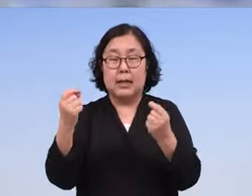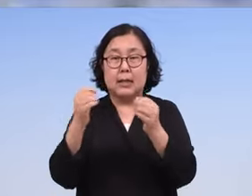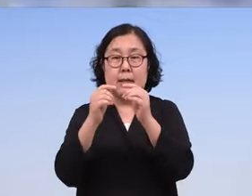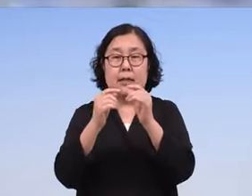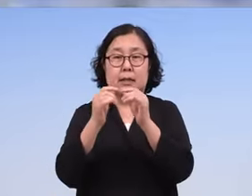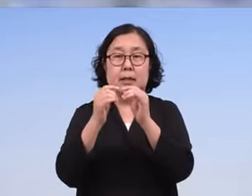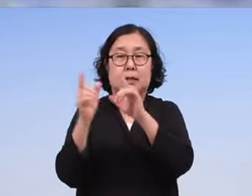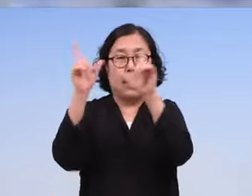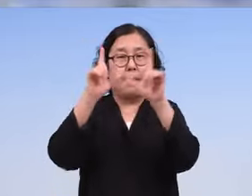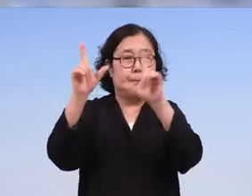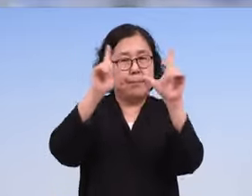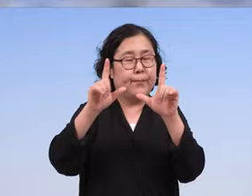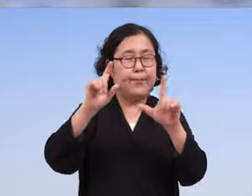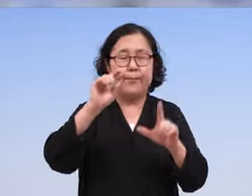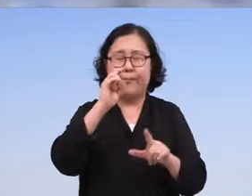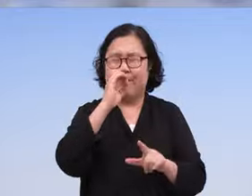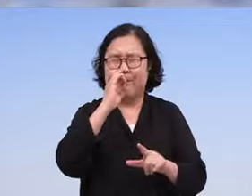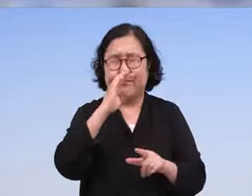거 아닙니까?